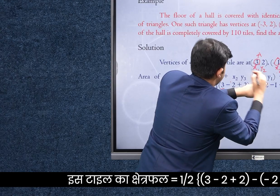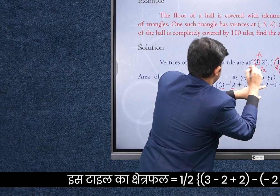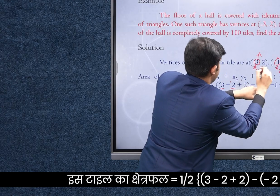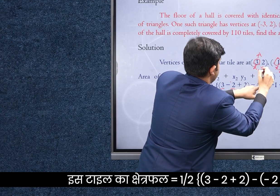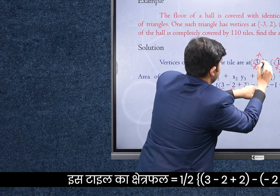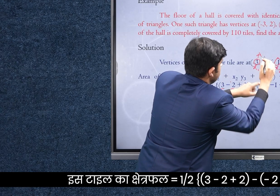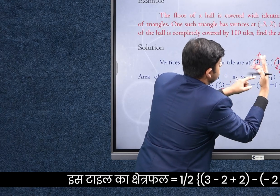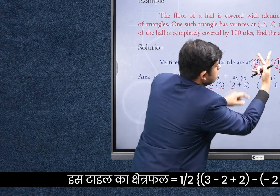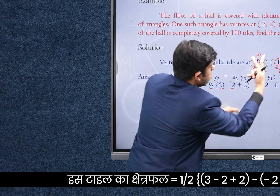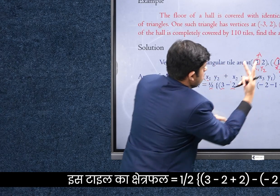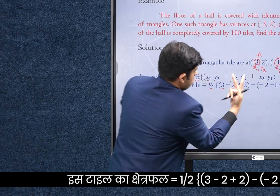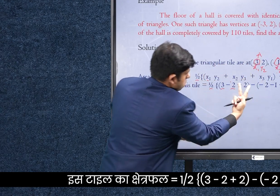इकाई।